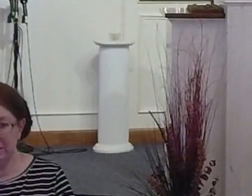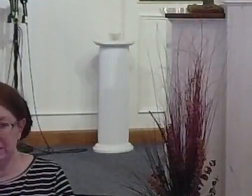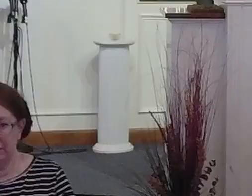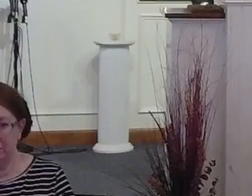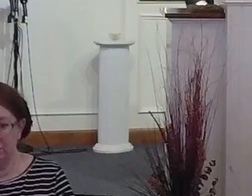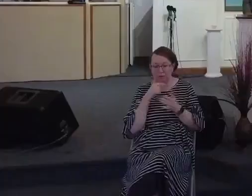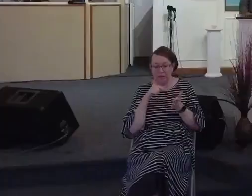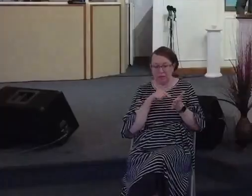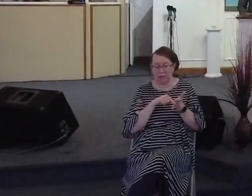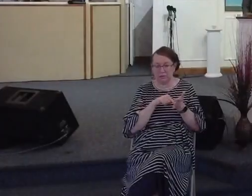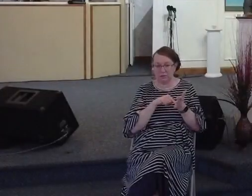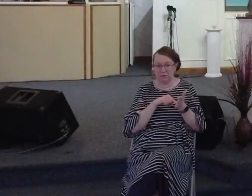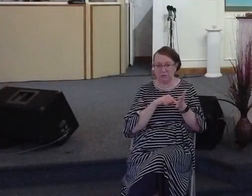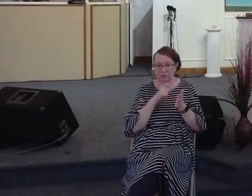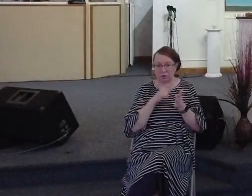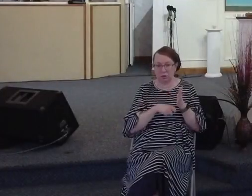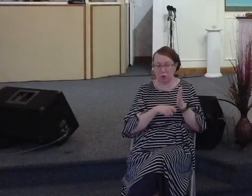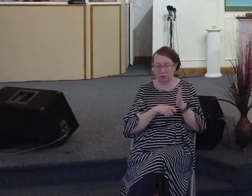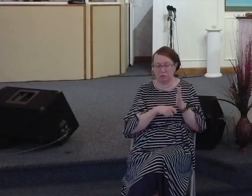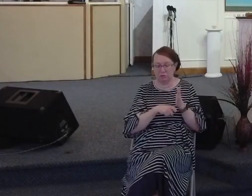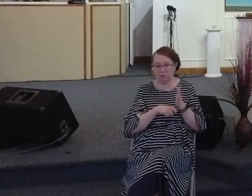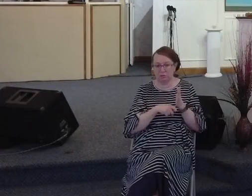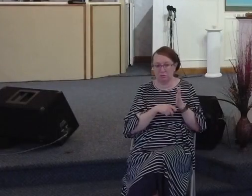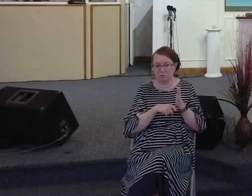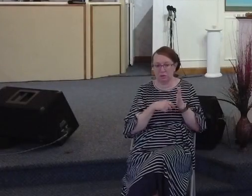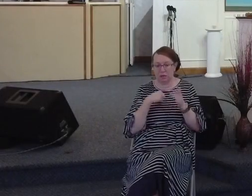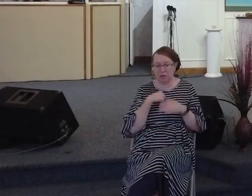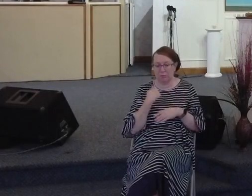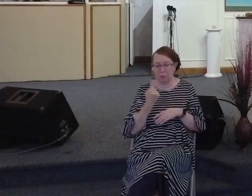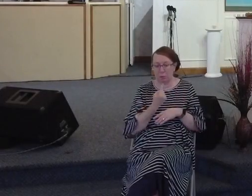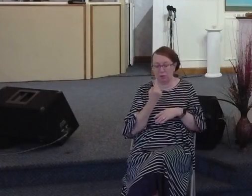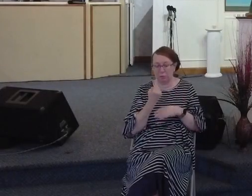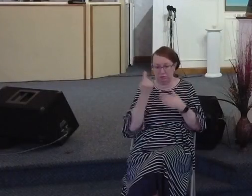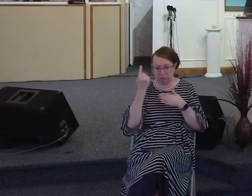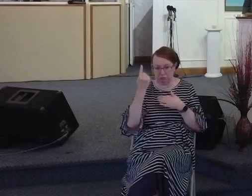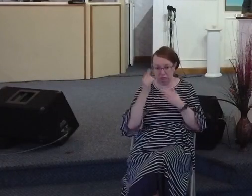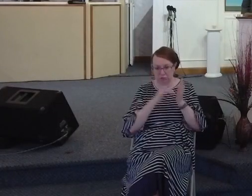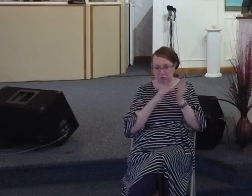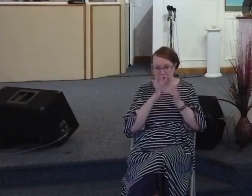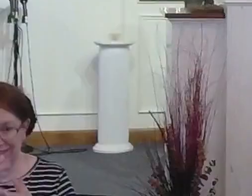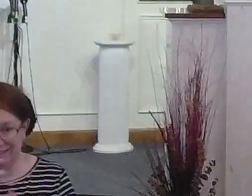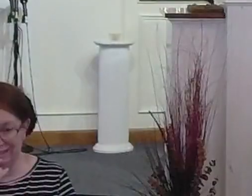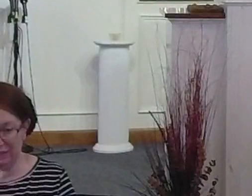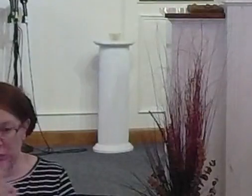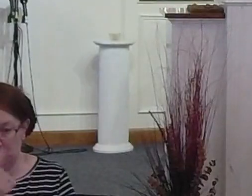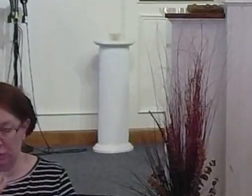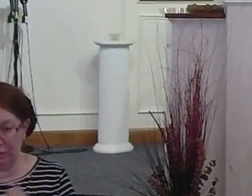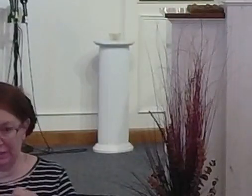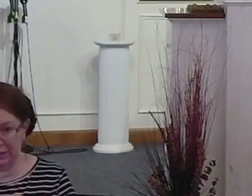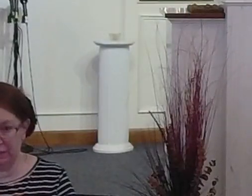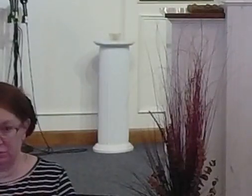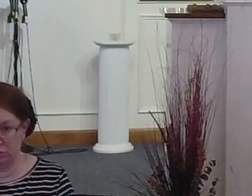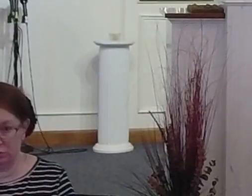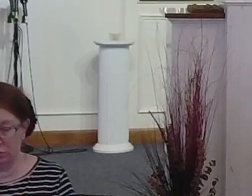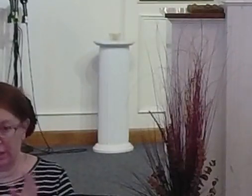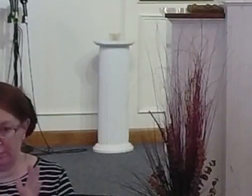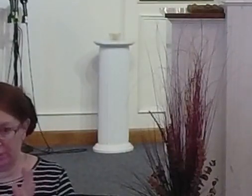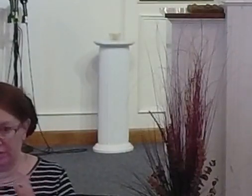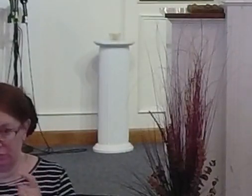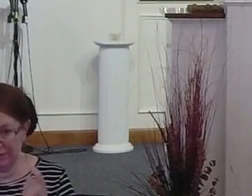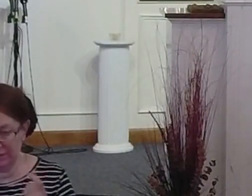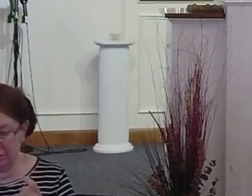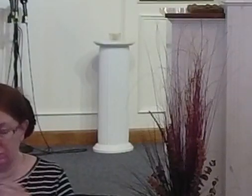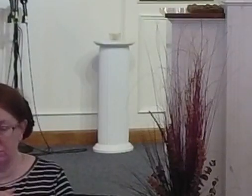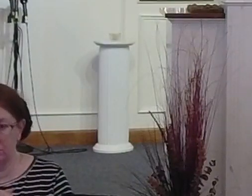Pagaría el precio que se había fijado por el pecado. Él era el Cordero perfecto, era el único que sin mancha